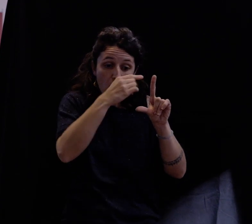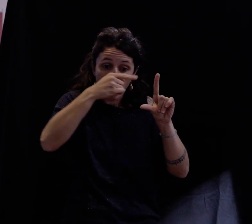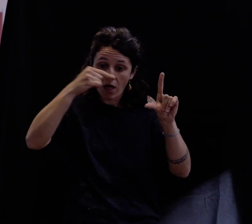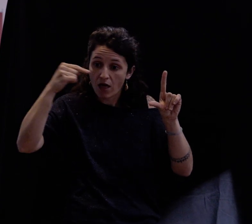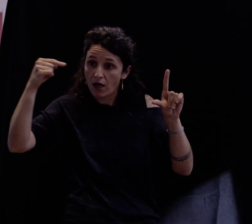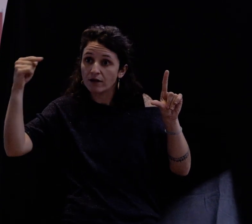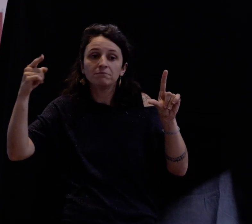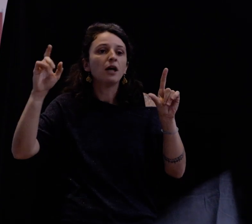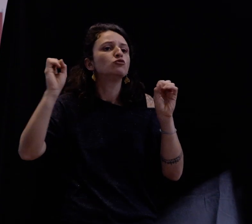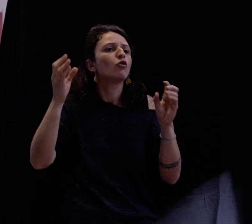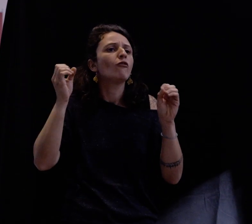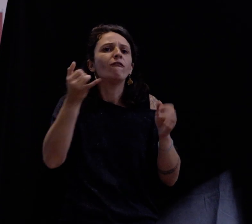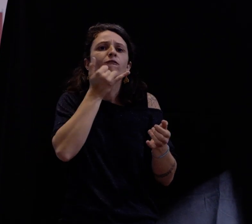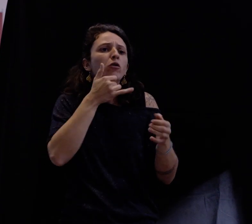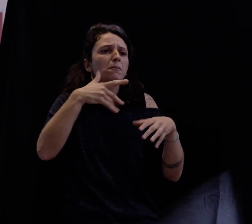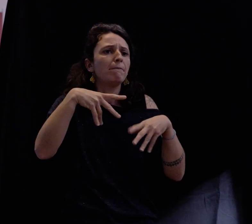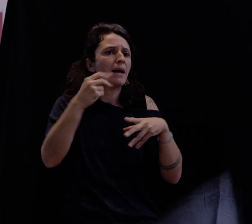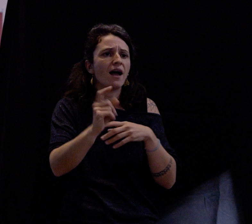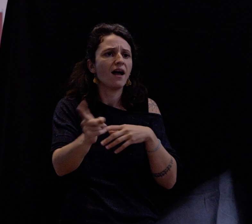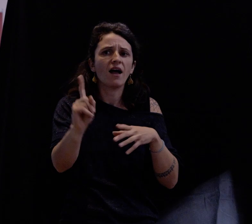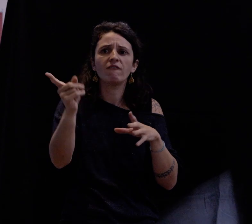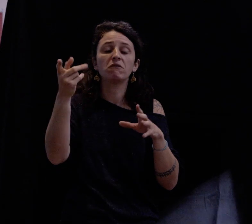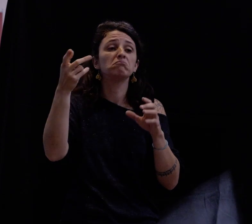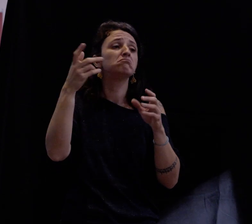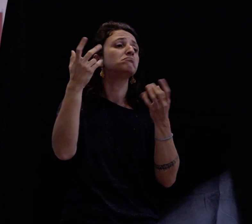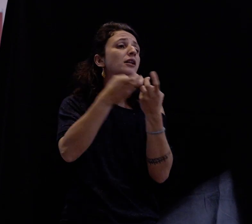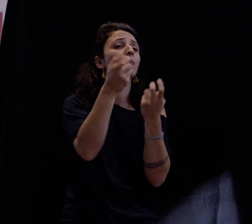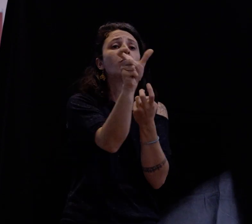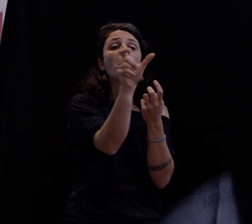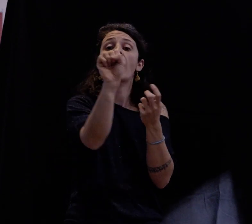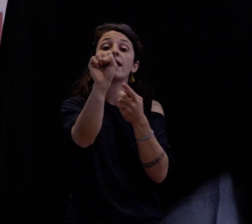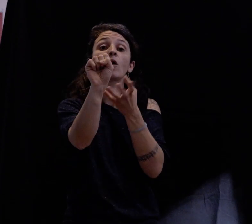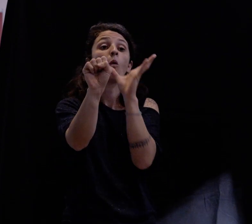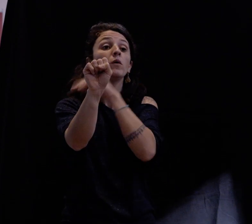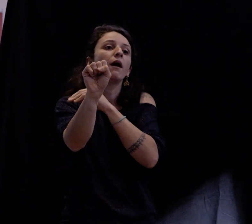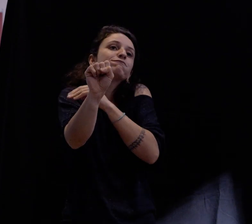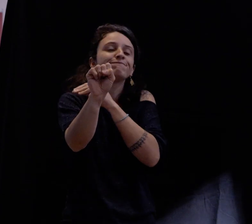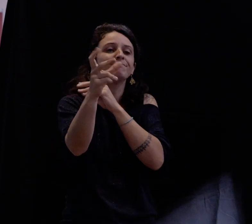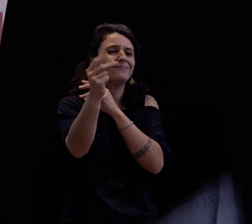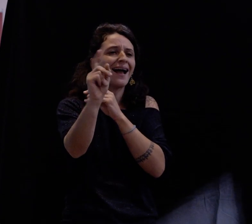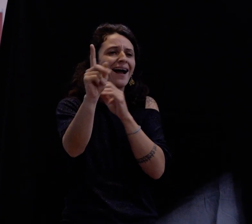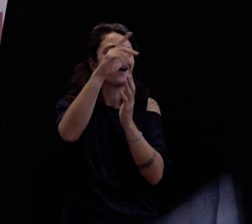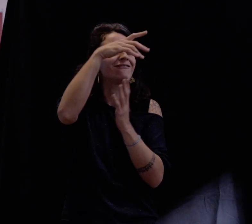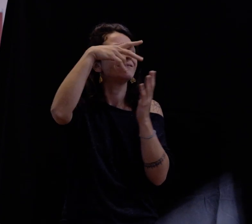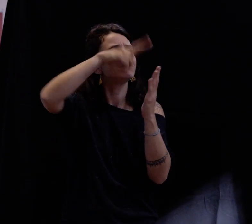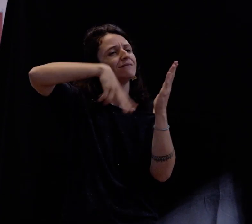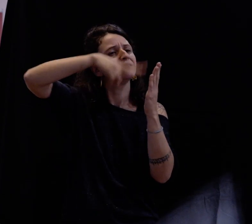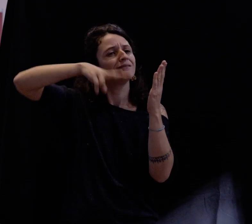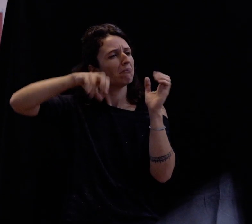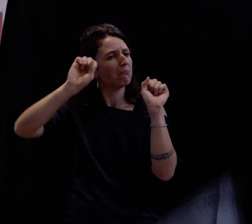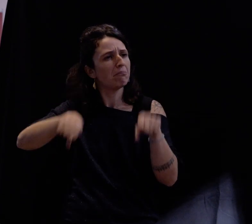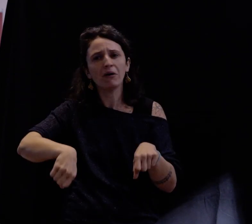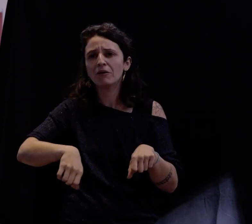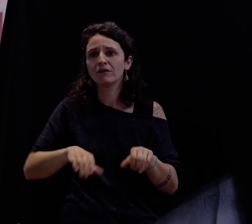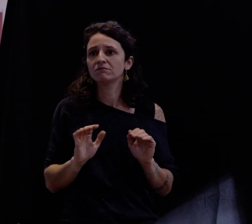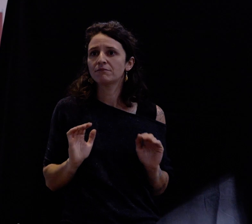C'est-à-dire, il manque un S à la fin d'un mot, ça ne change pas la compréhension du chapitre, on arrive encore à comprendre, et donc ça